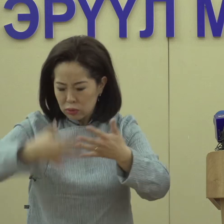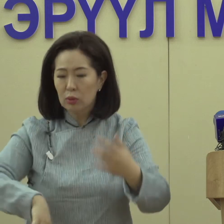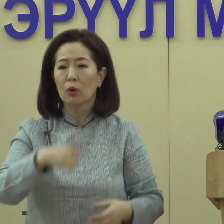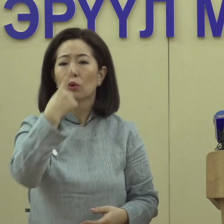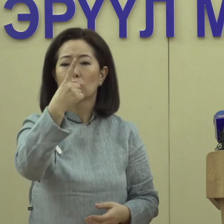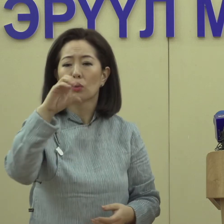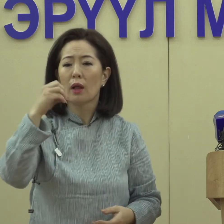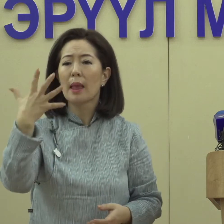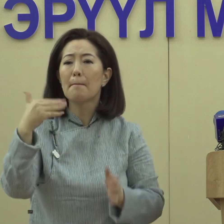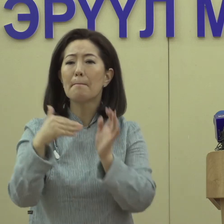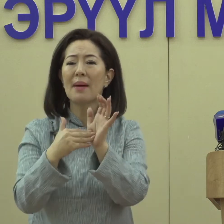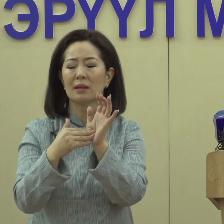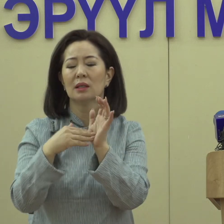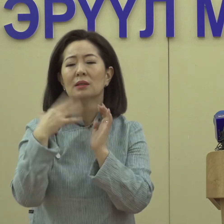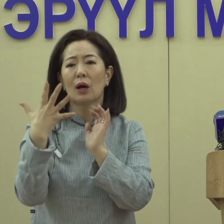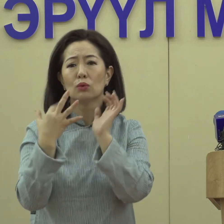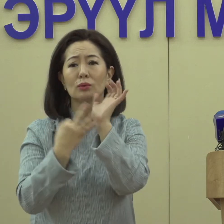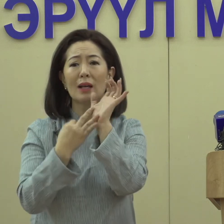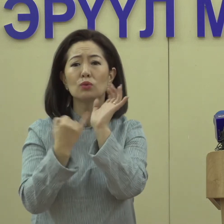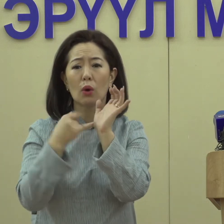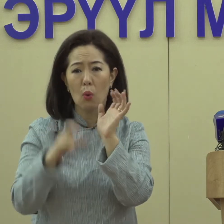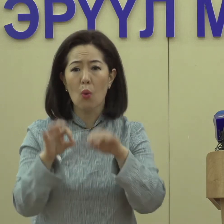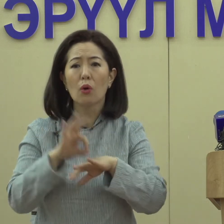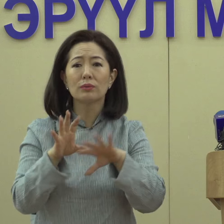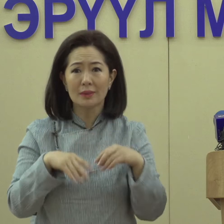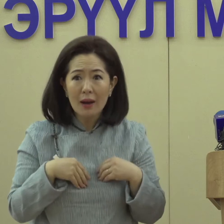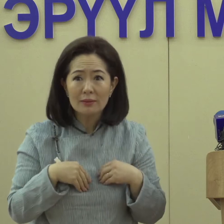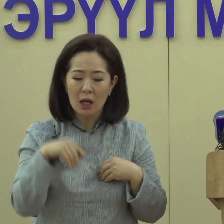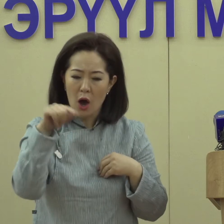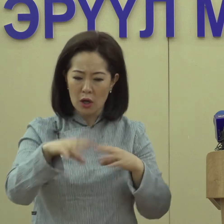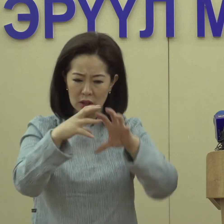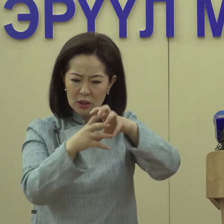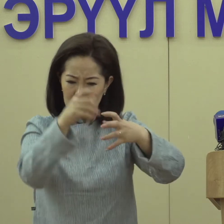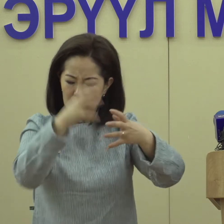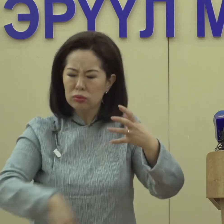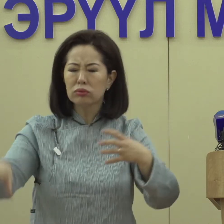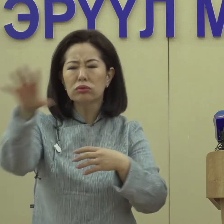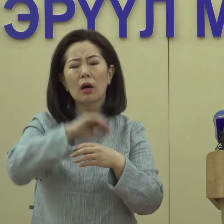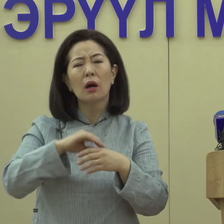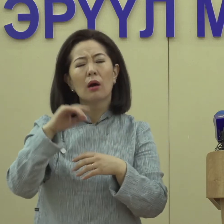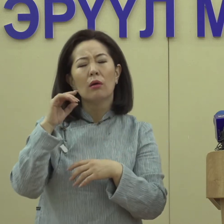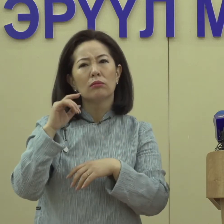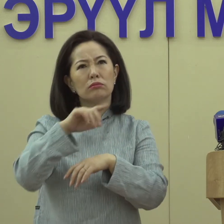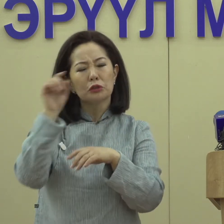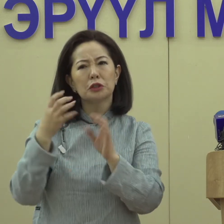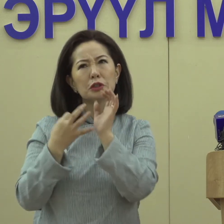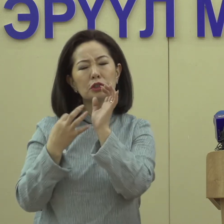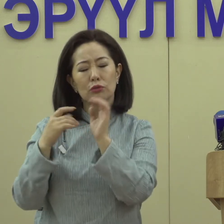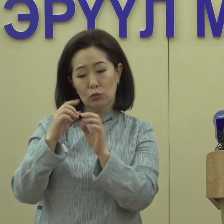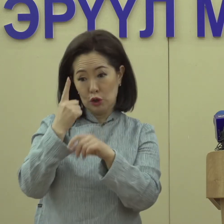105,586 тохиол бүртгэгдсэн. 24 цагийн дотор дэлхийн хэмжээнд 98 хүн нас орж нийт нас оролтын